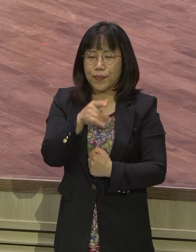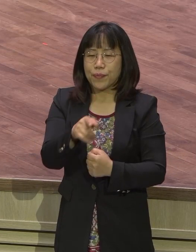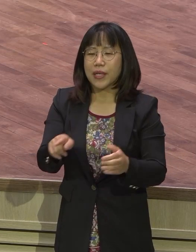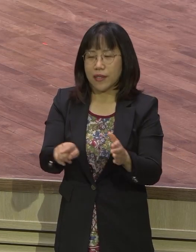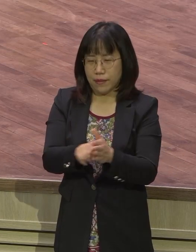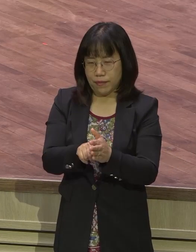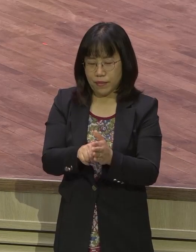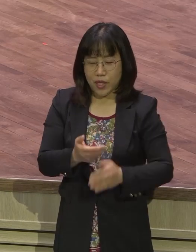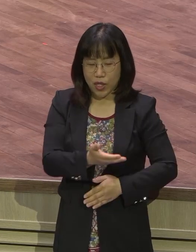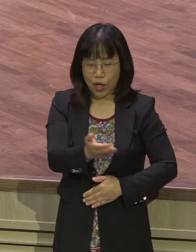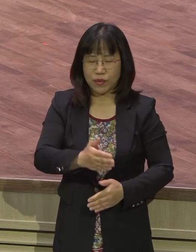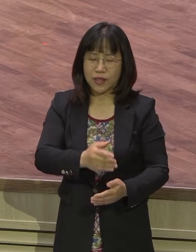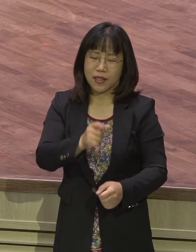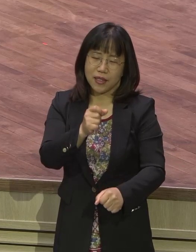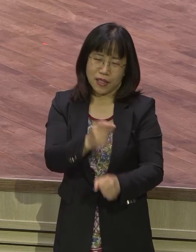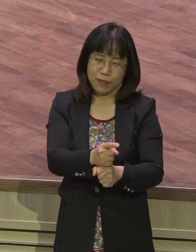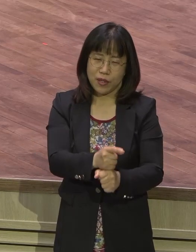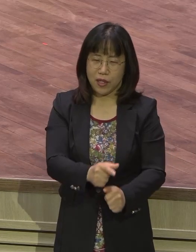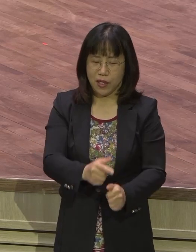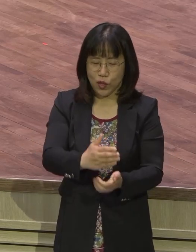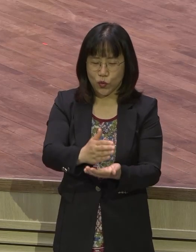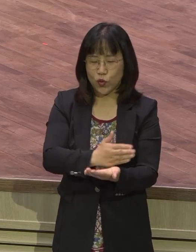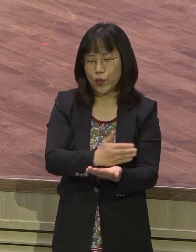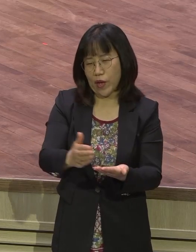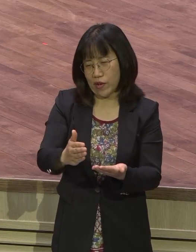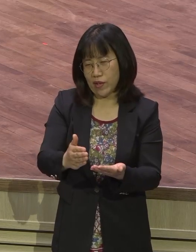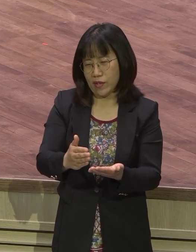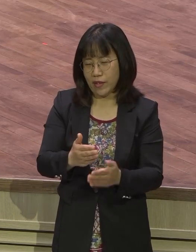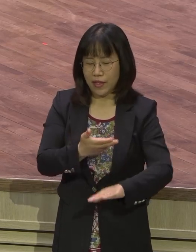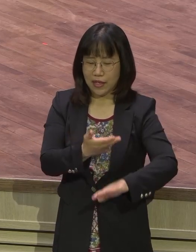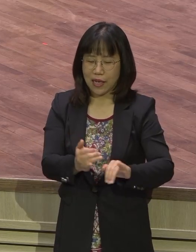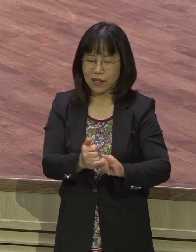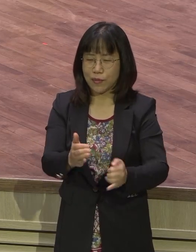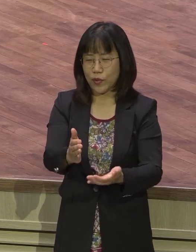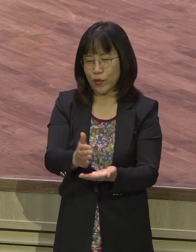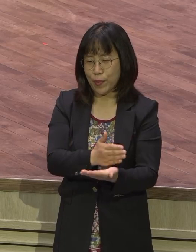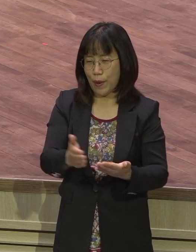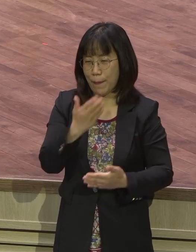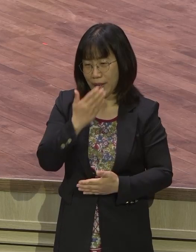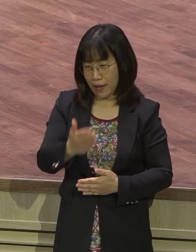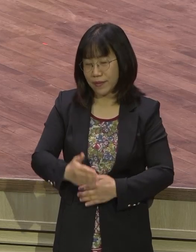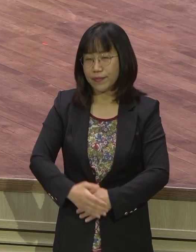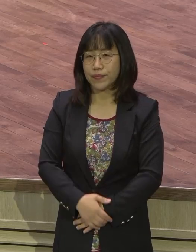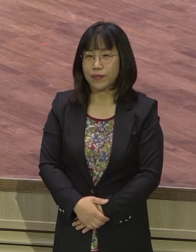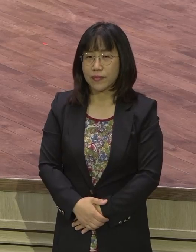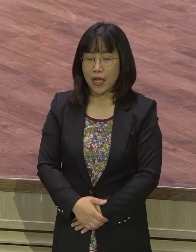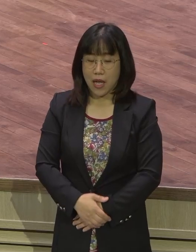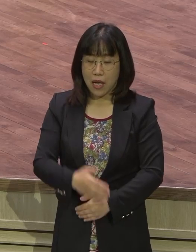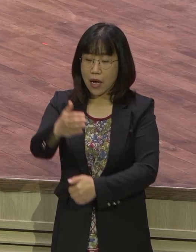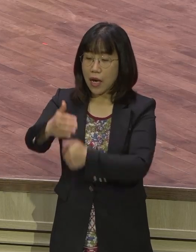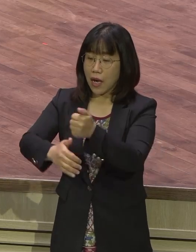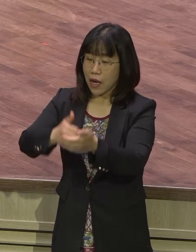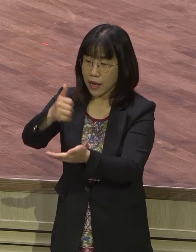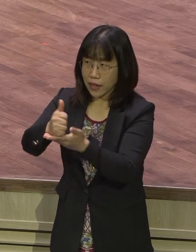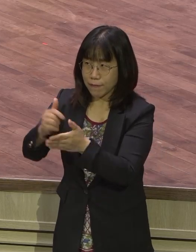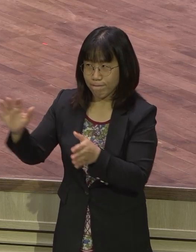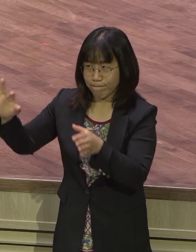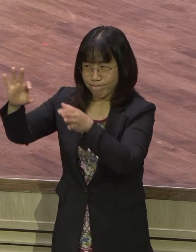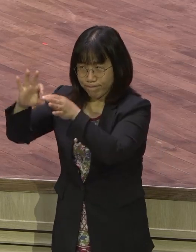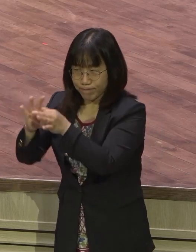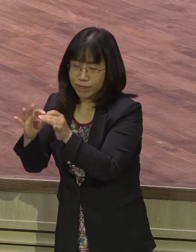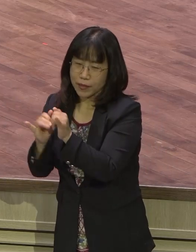여러분은 구별된 사람들이에요. 구별된 사람, 하나님의 사람이 아니고는 어떻게 이